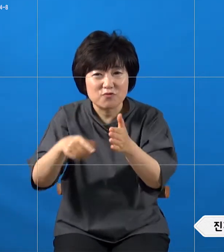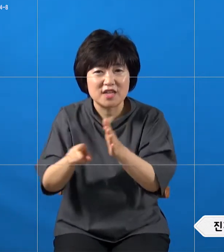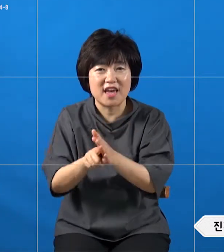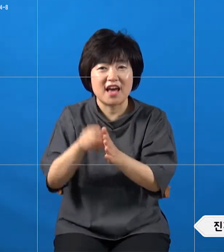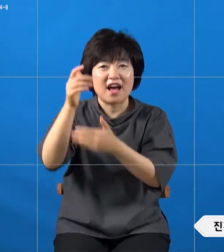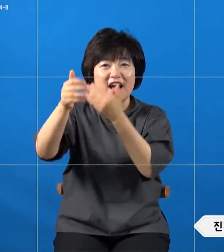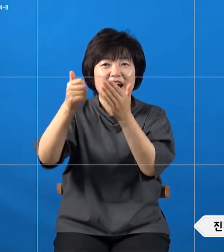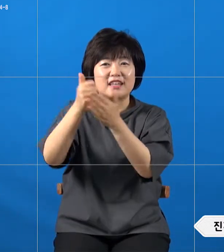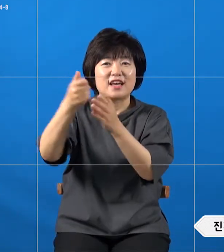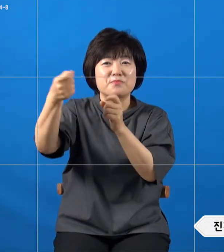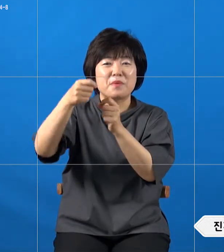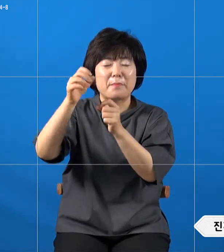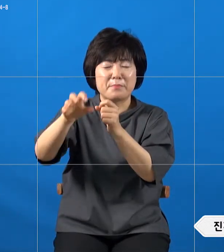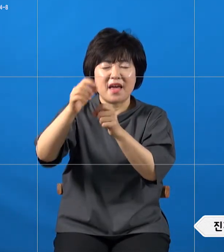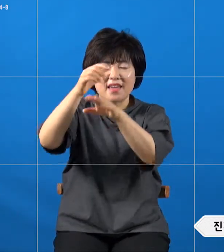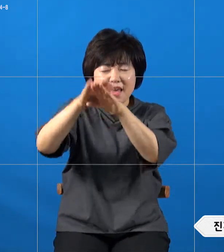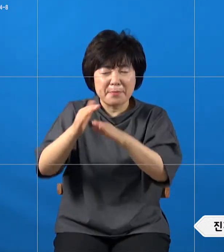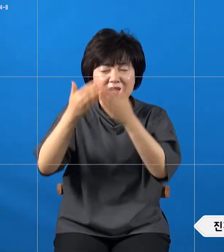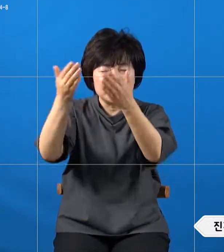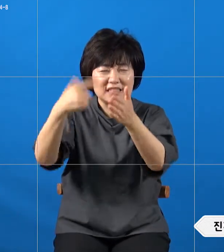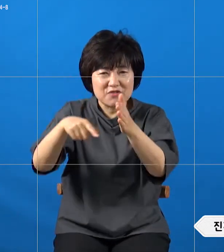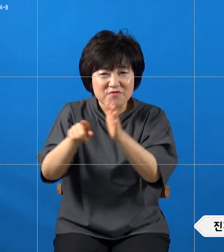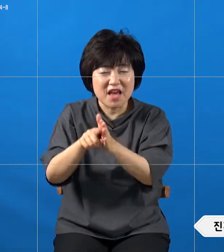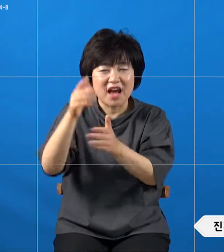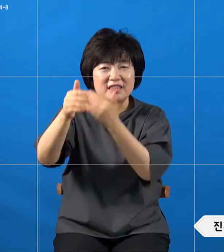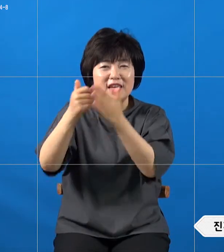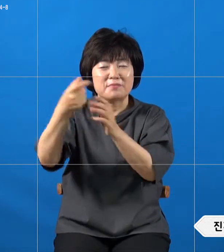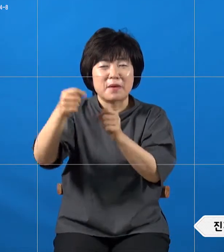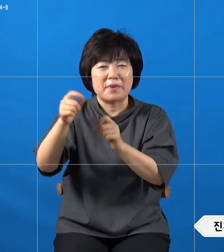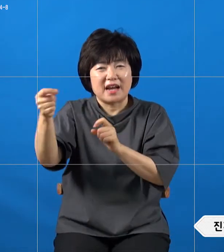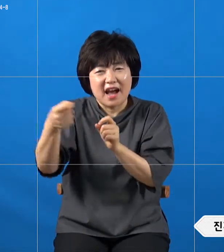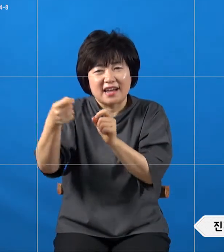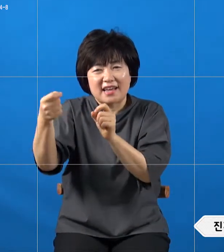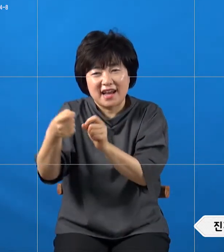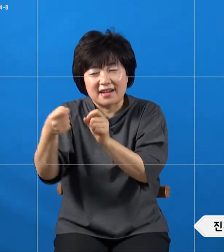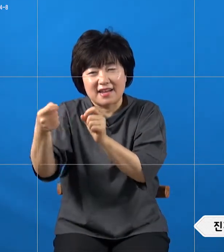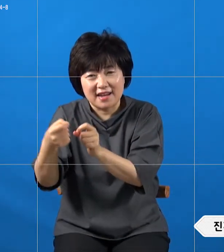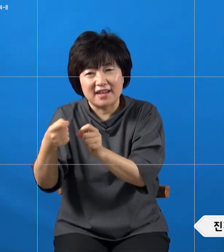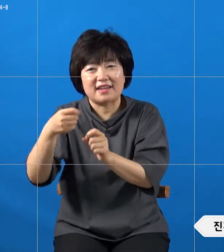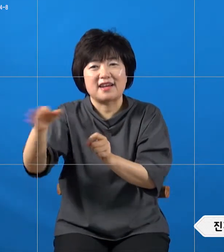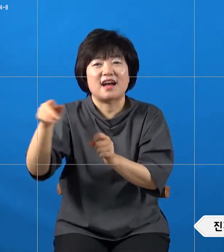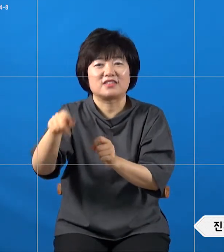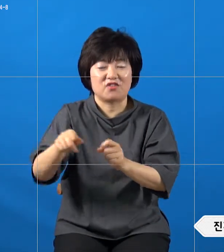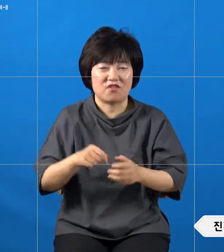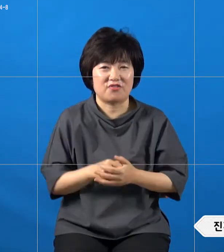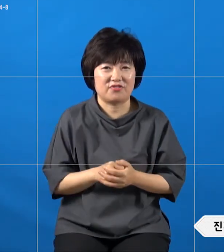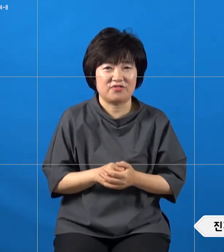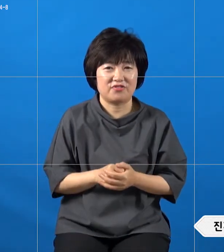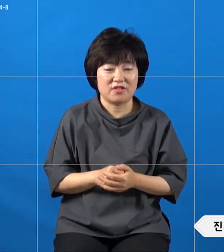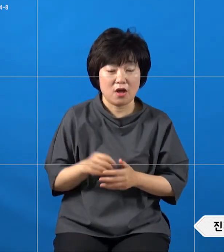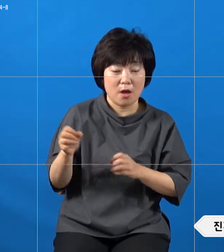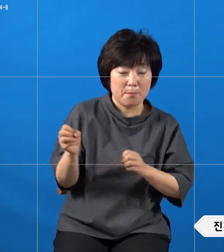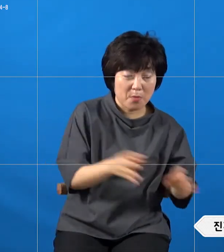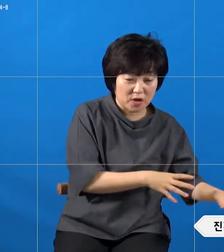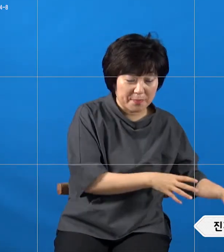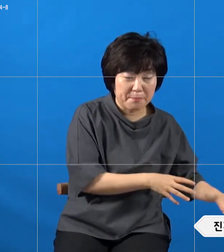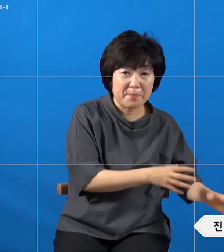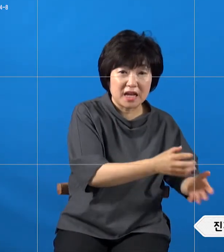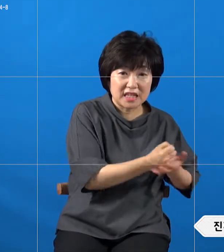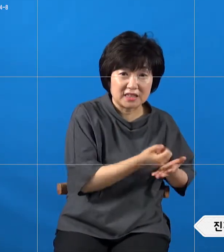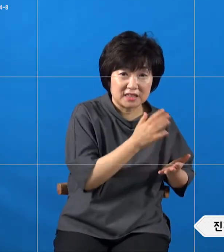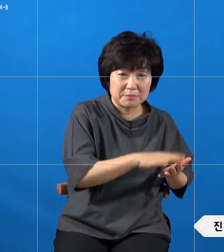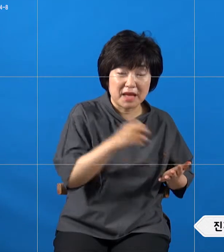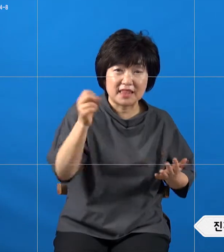가까이 가는 모습, 바로 성경은 바로 이 모습을 말씀하고 있습니다. 바로 버림바